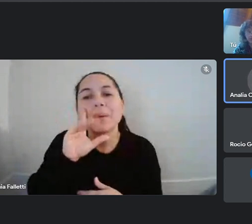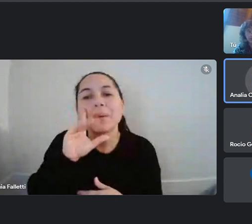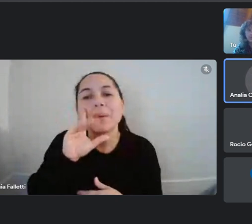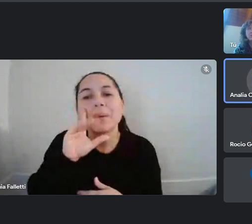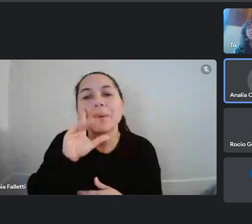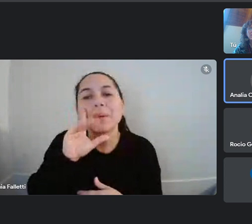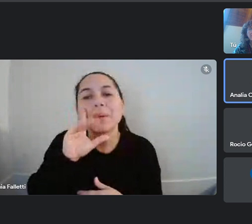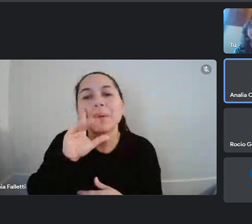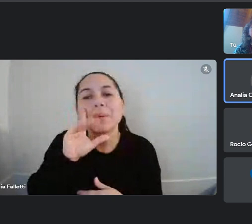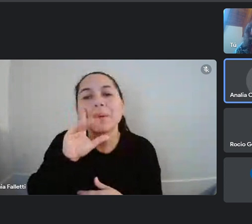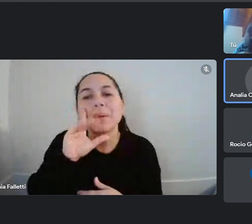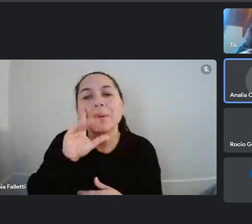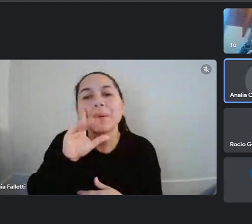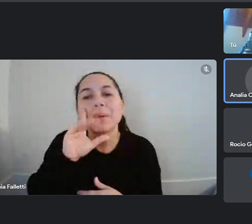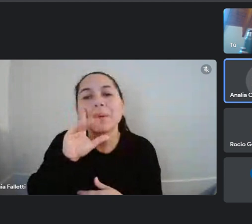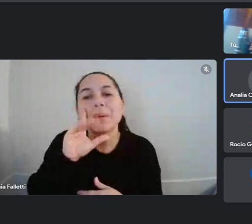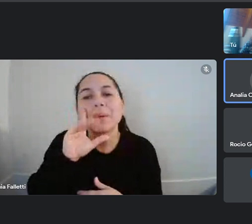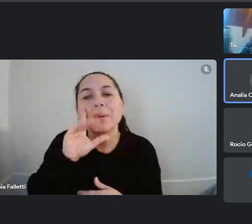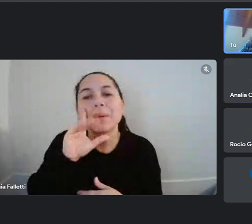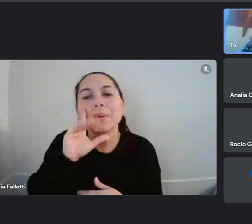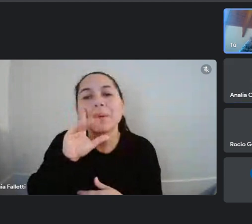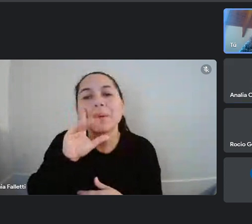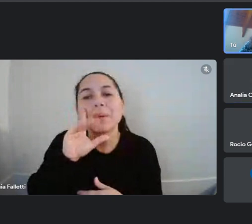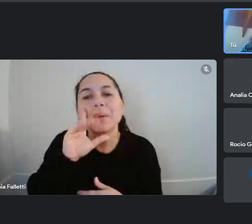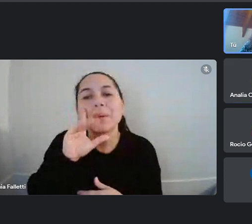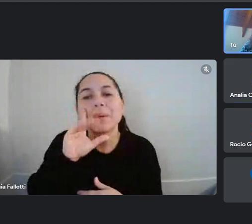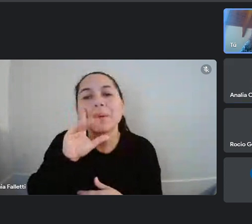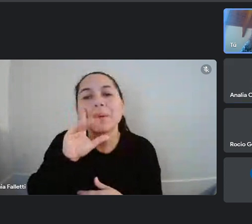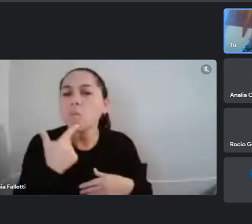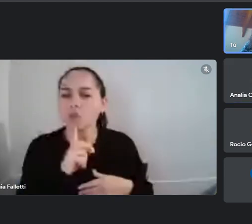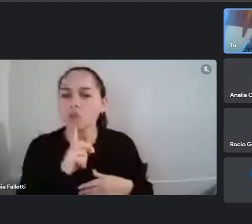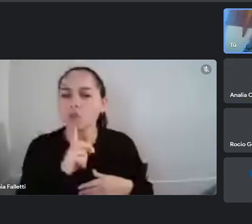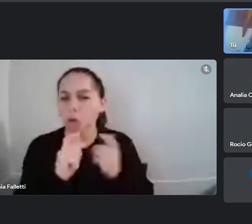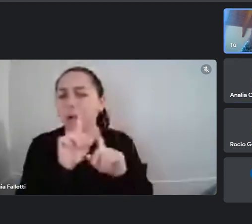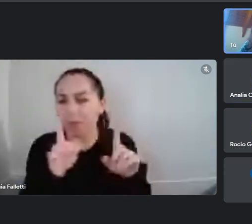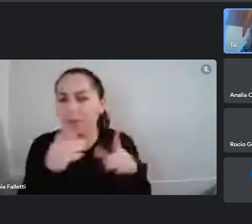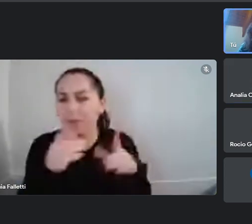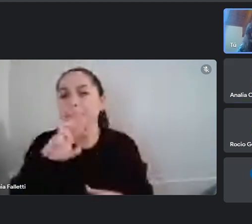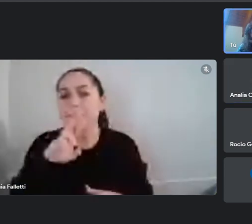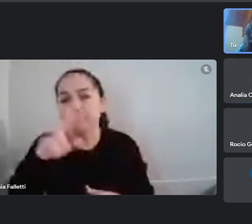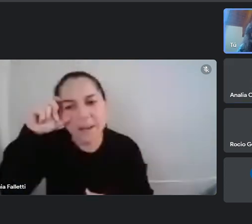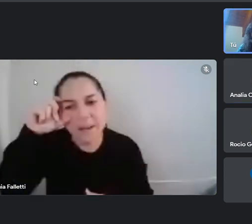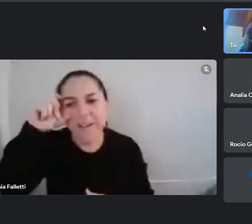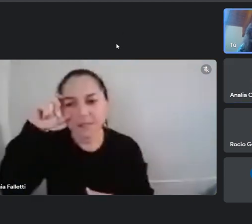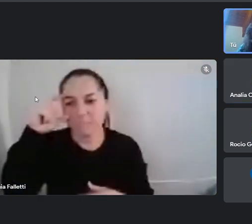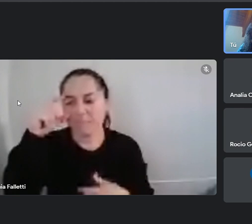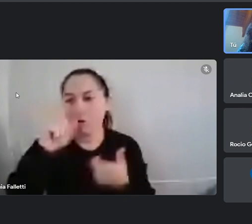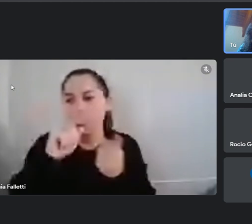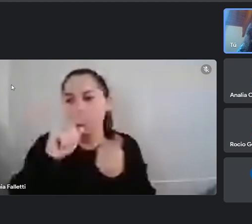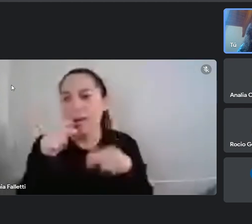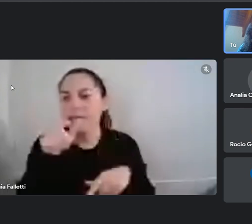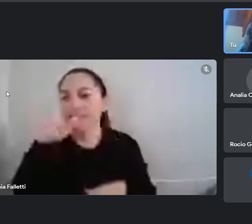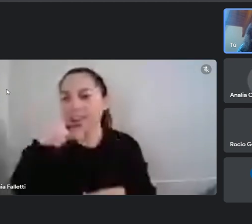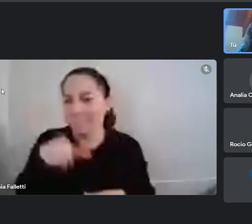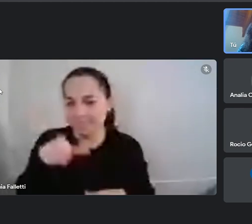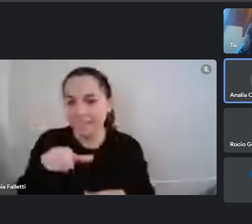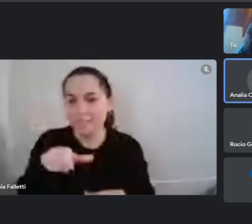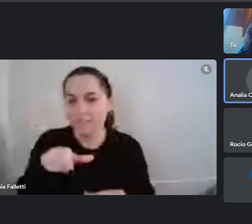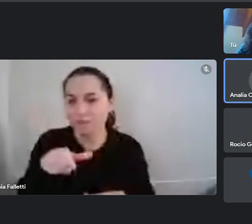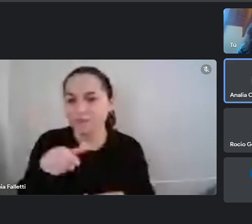premodificador del claro, entorno. Premodificador. Digital. Premodificador adjetivo de environment. Yo te entendí premodificador.